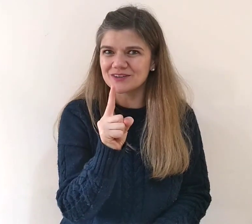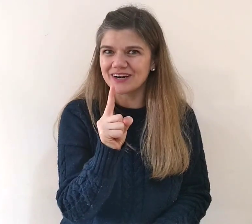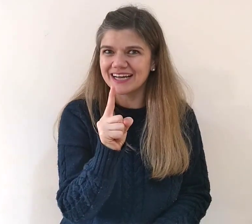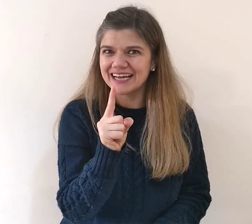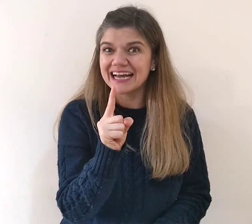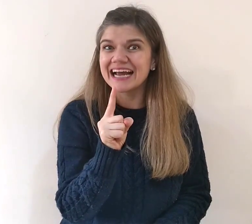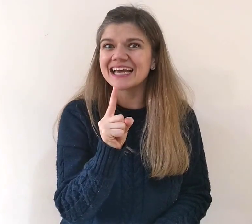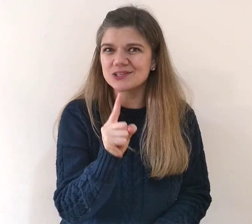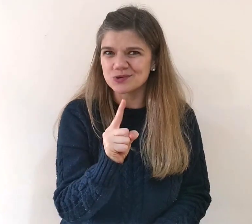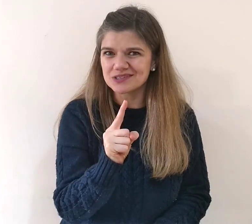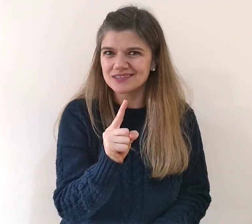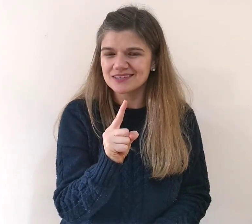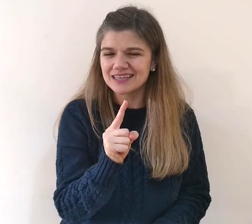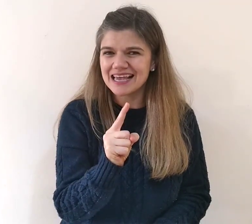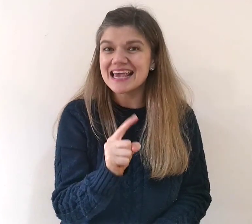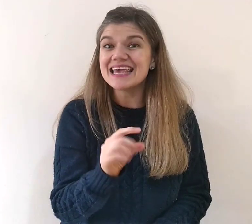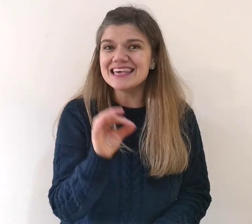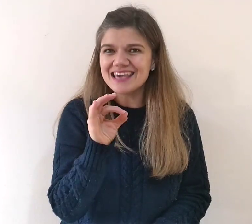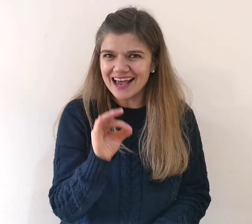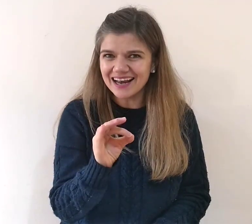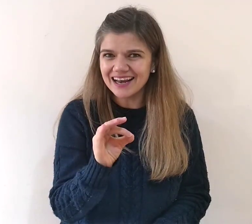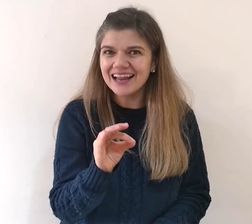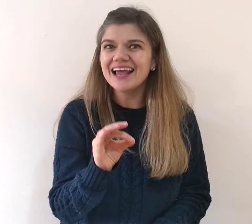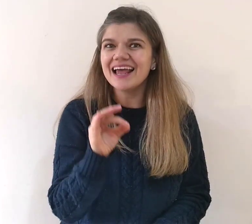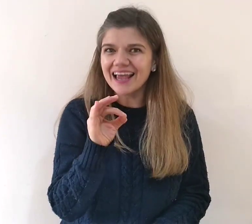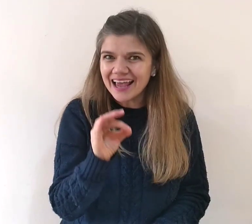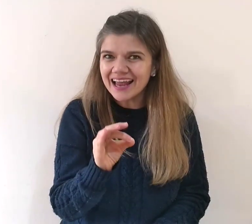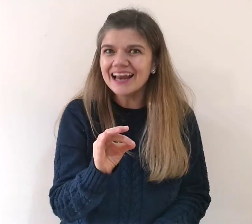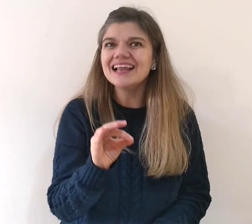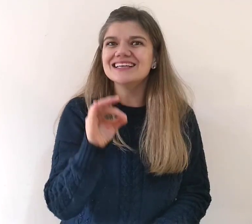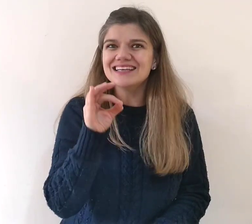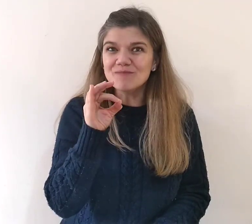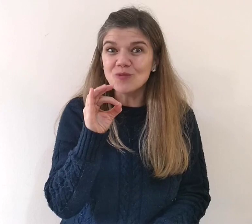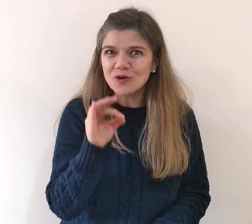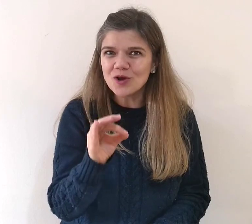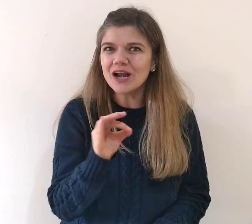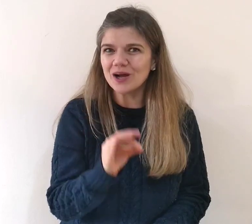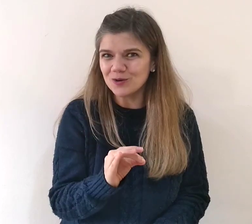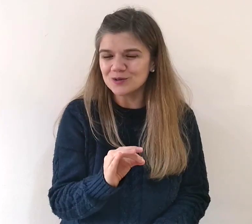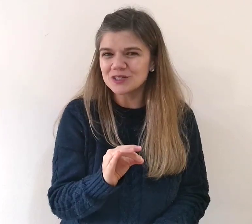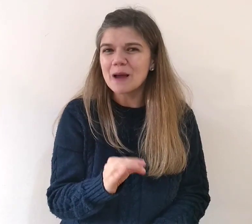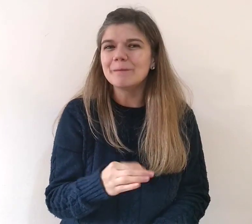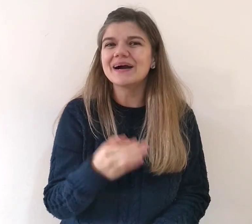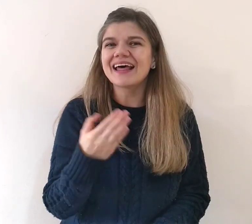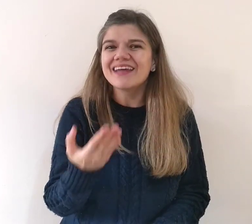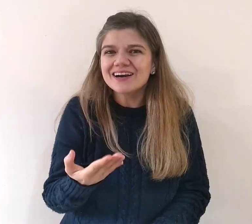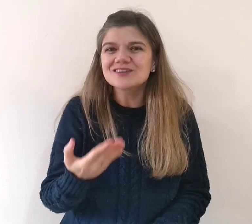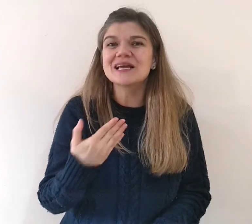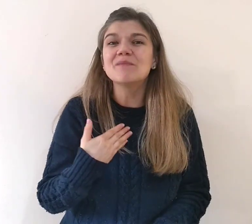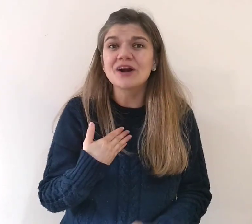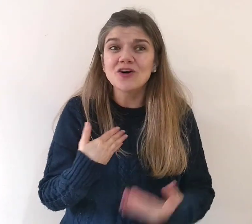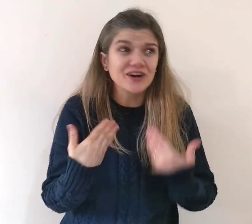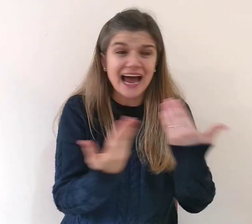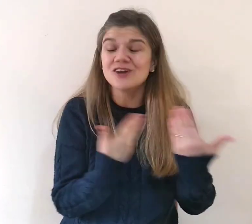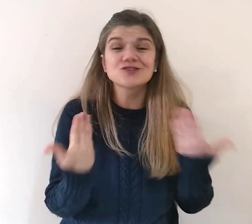persona, Jesús. Y Él murió en la cruz para darnos el perdón a